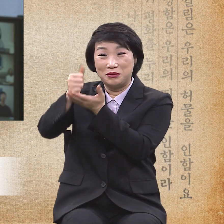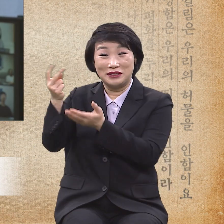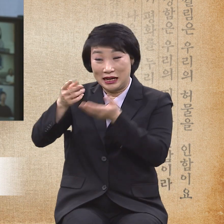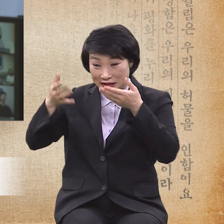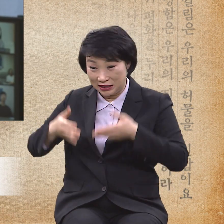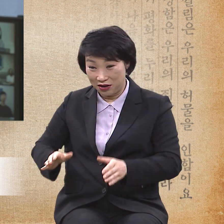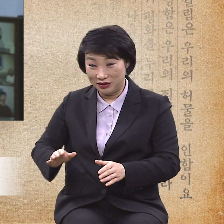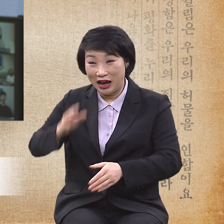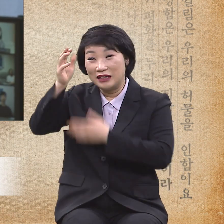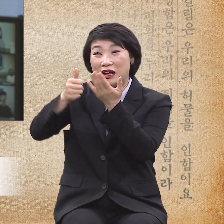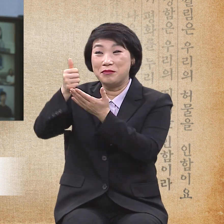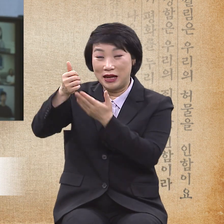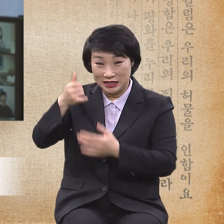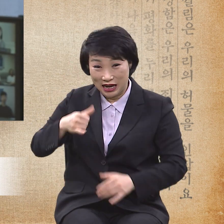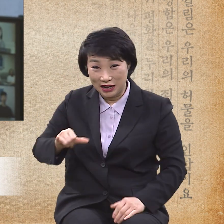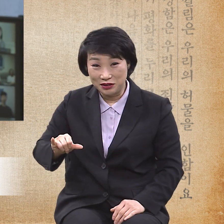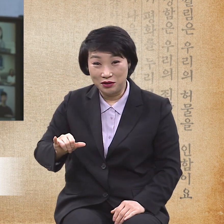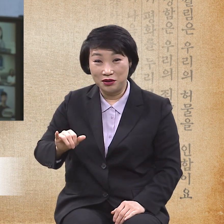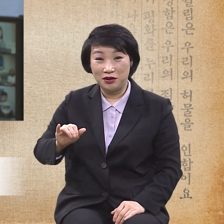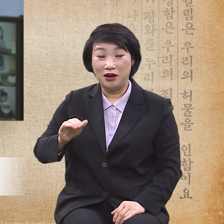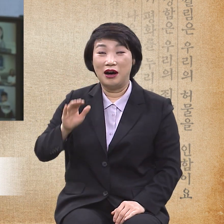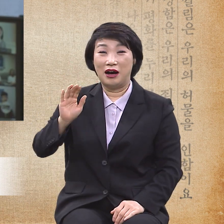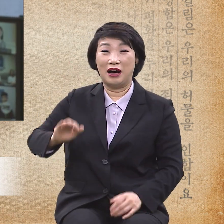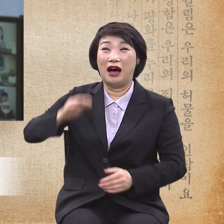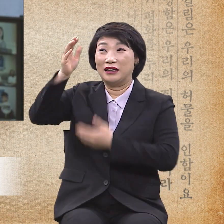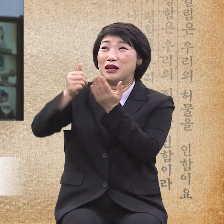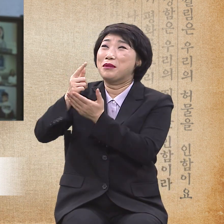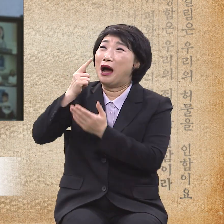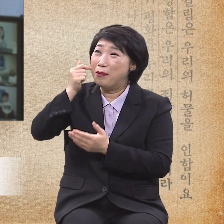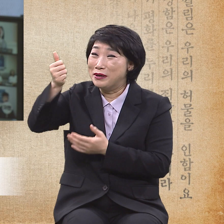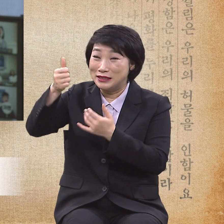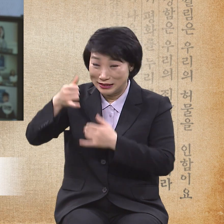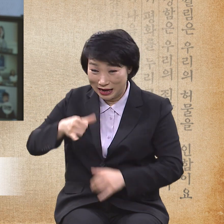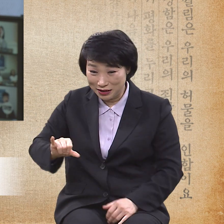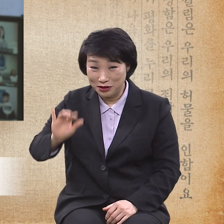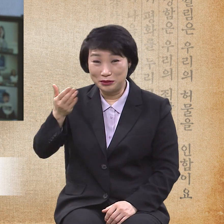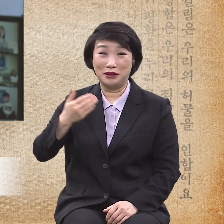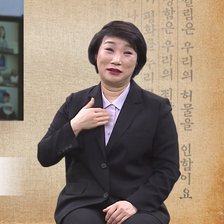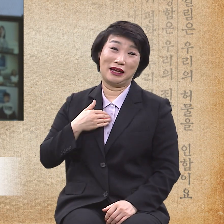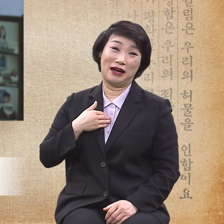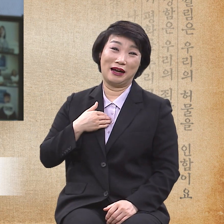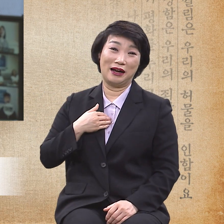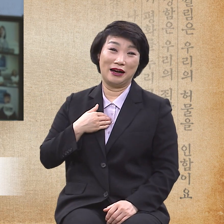성령으로 거듭난 자녀요, 하나님 아버지의 자녀요,